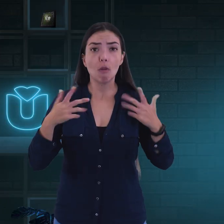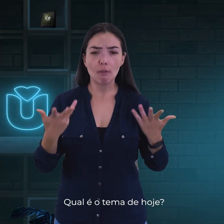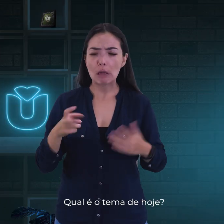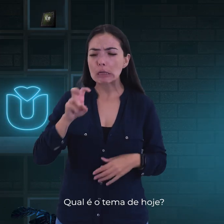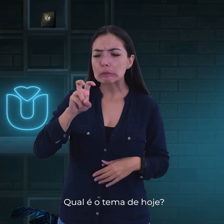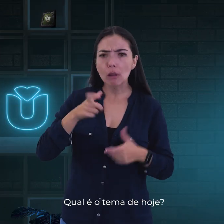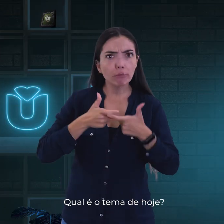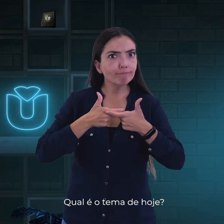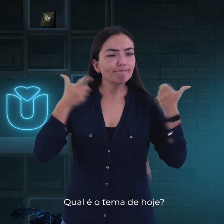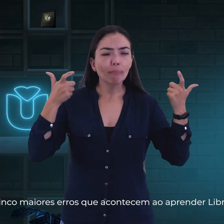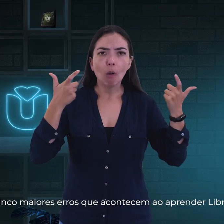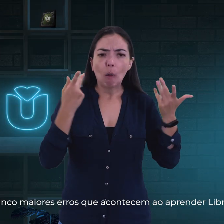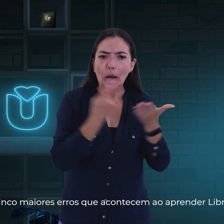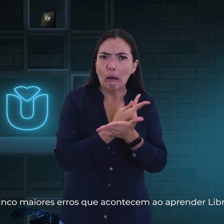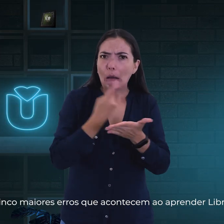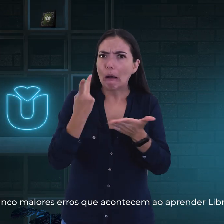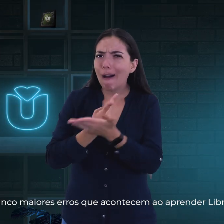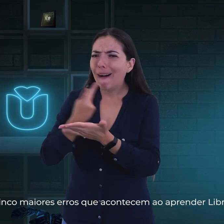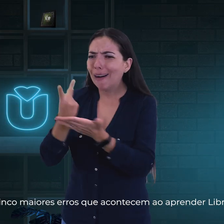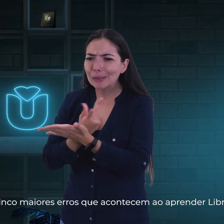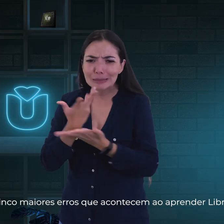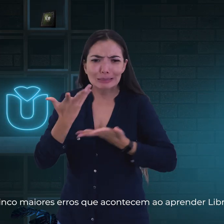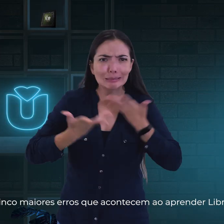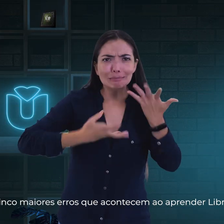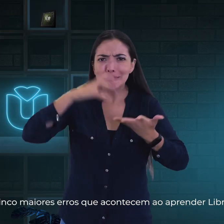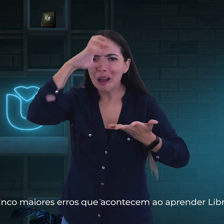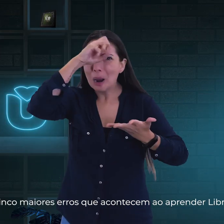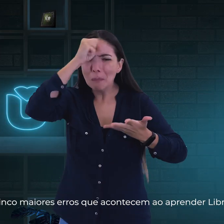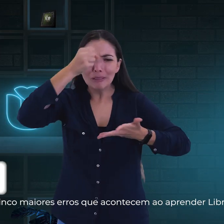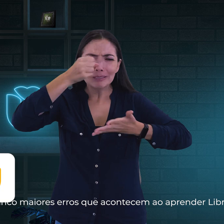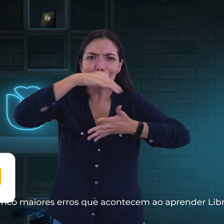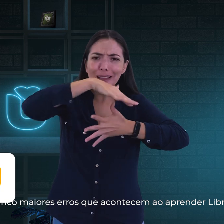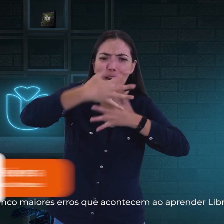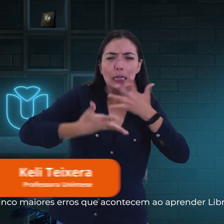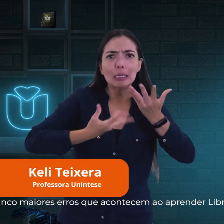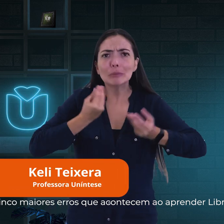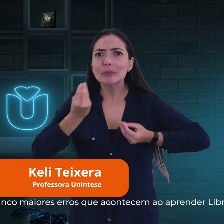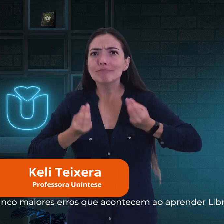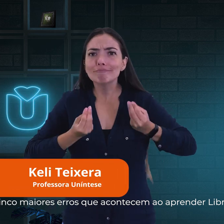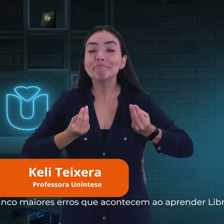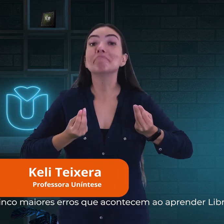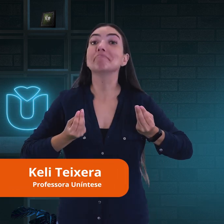Qual é o tema de hoje? 5 maiores erros que acontecem ao aprender Libras.